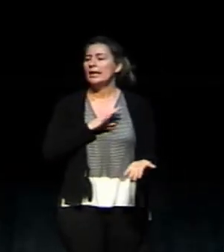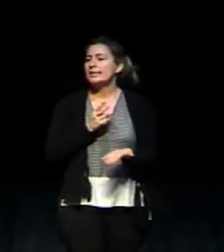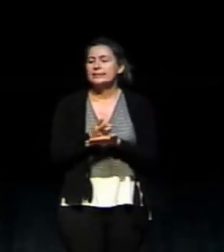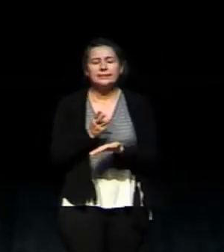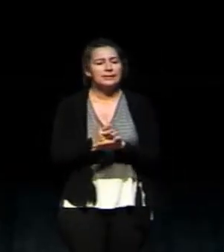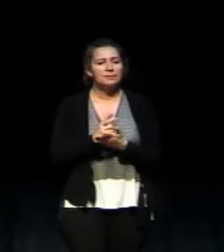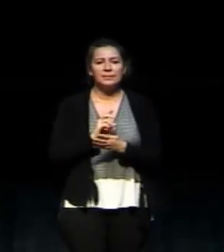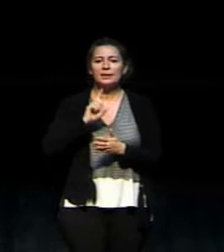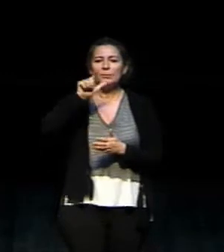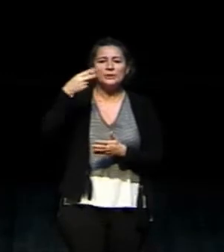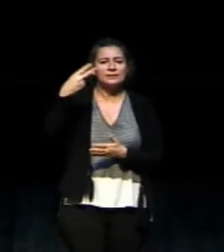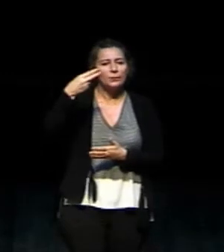isso mostra o medo.